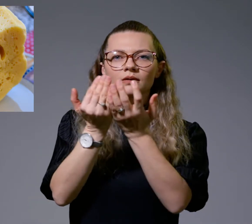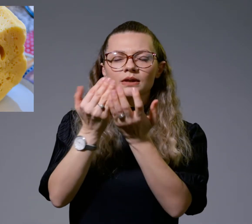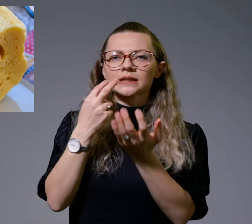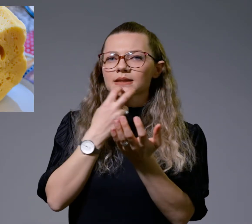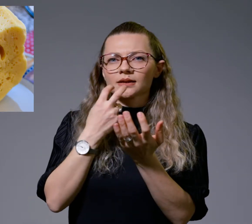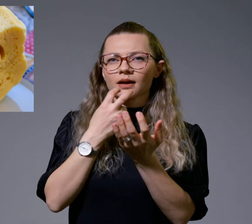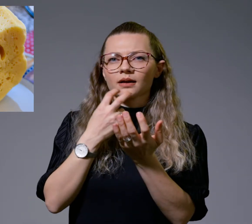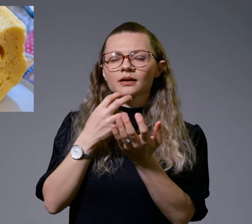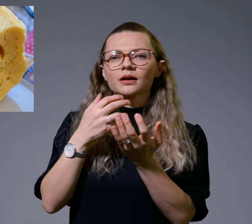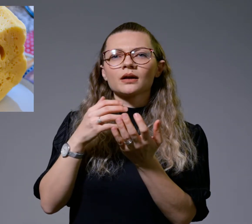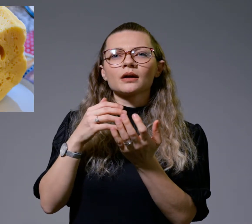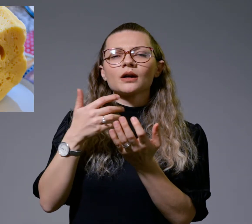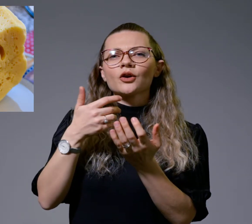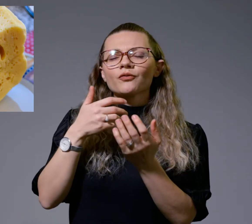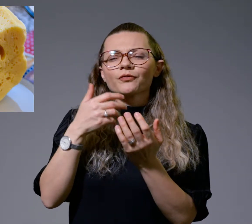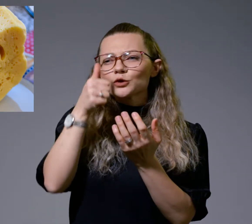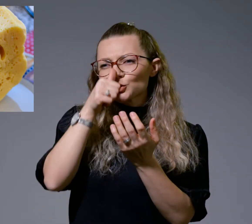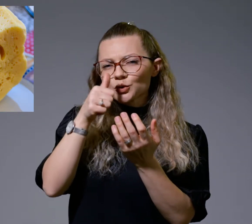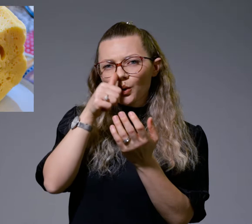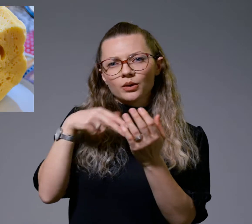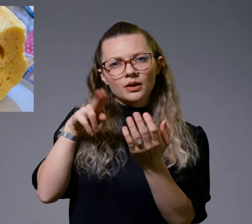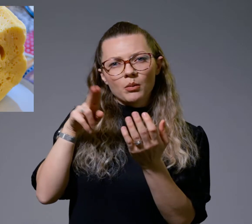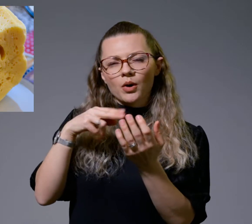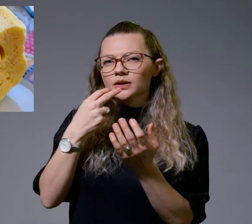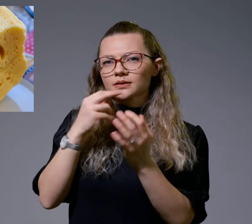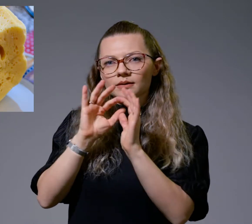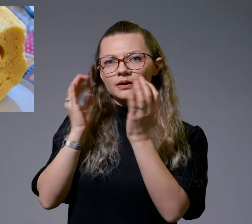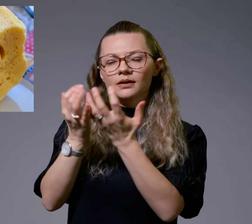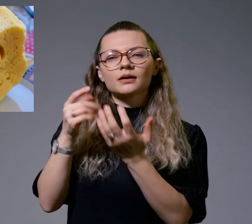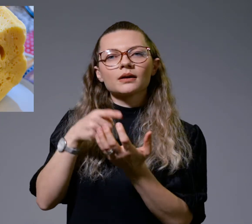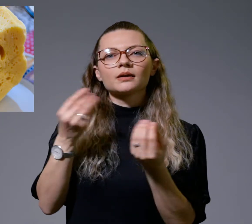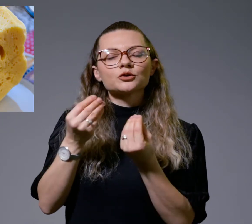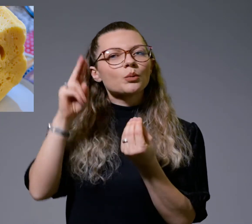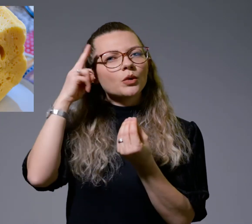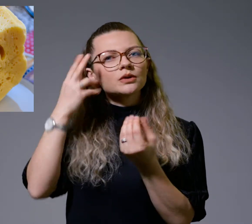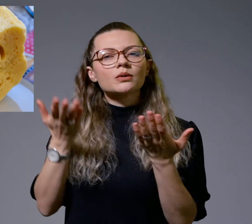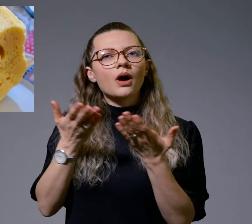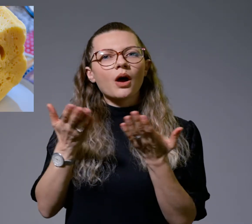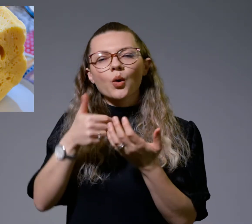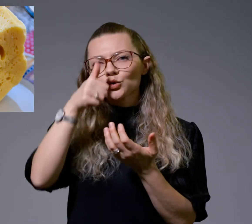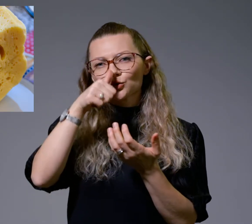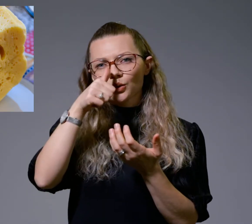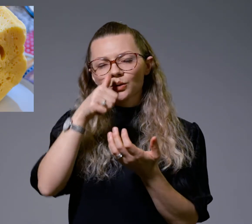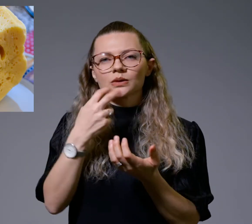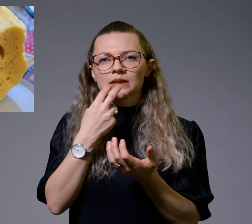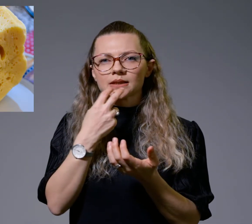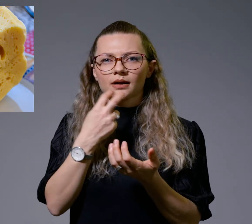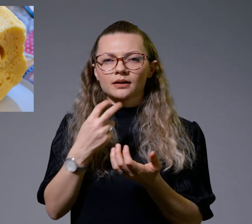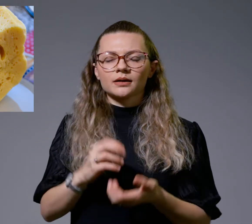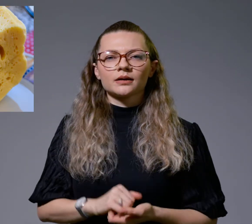се формира восочно жолта боја, поради која тоа е познато и како жолто сирење.